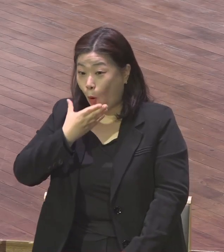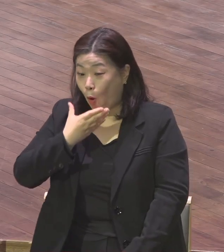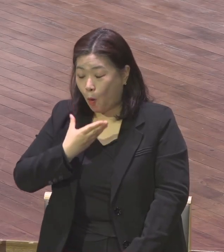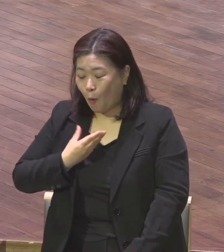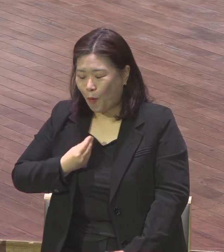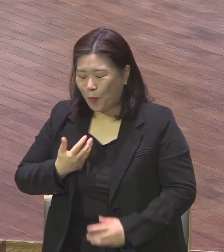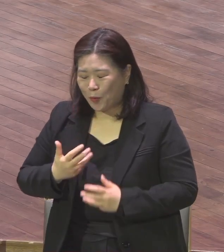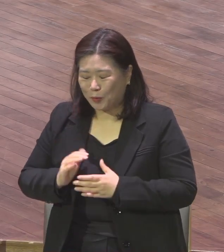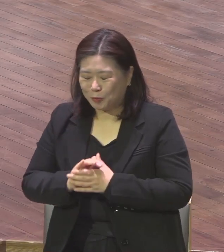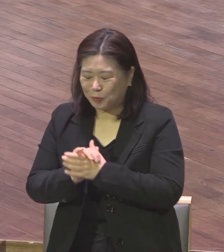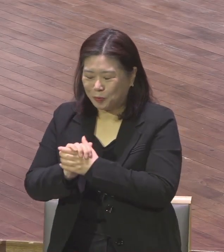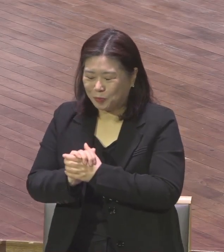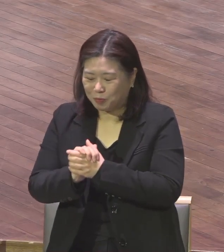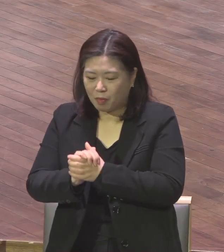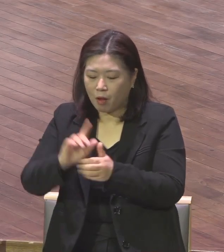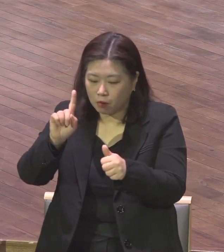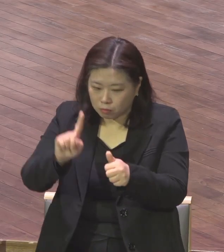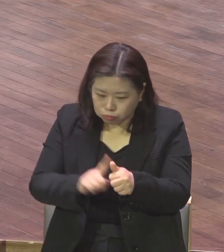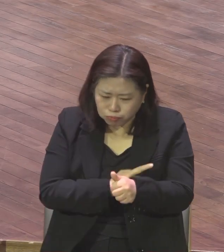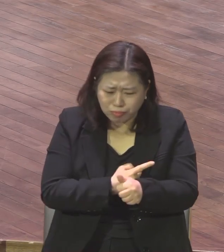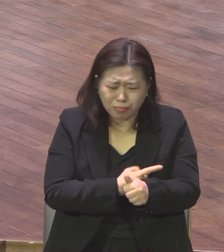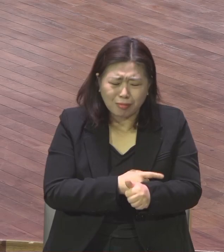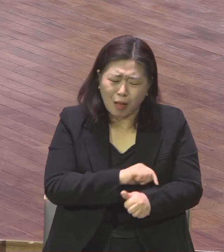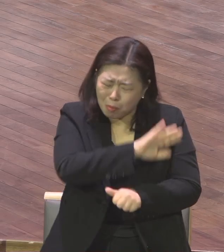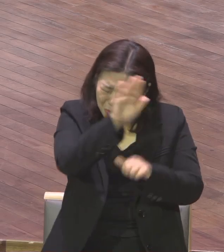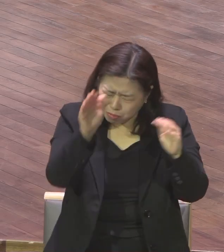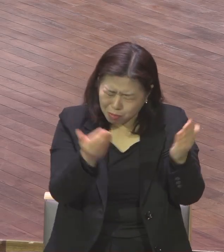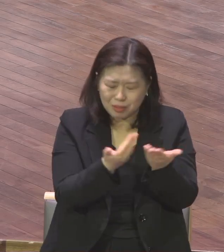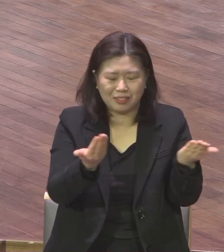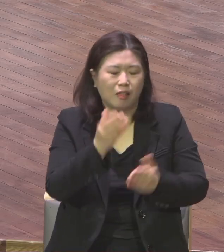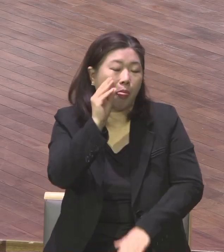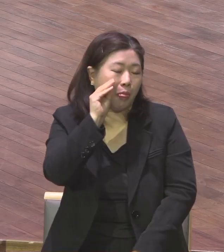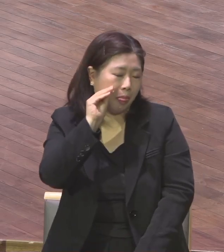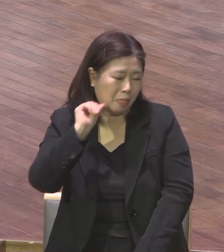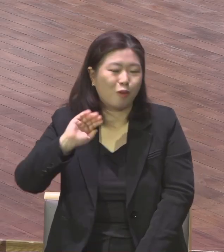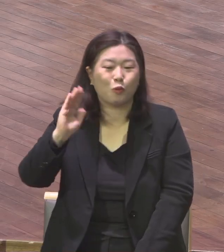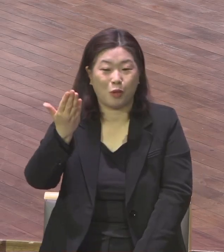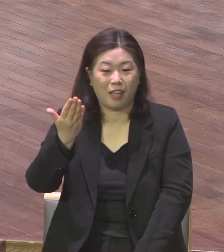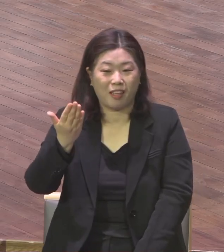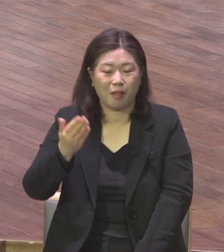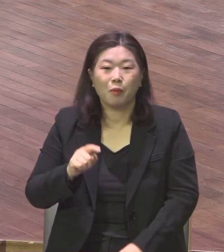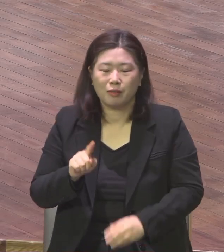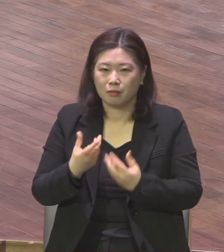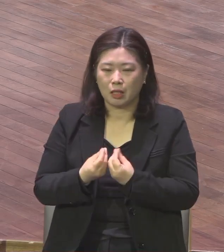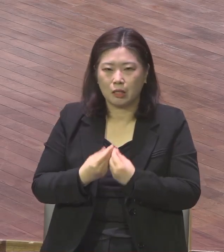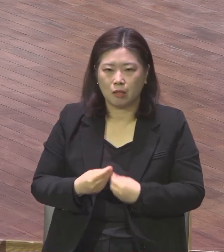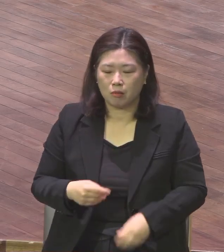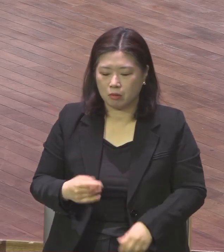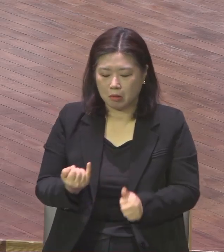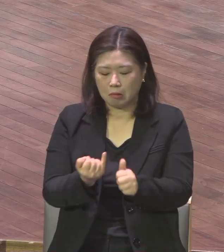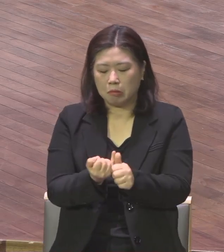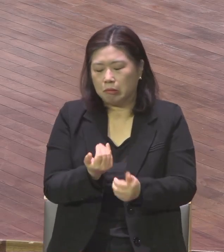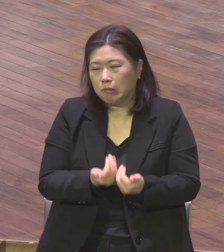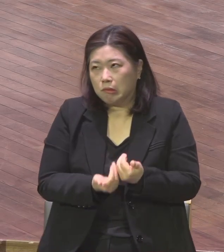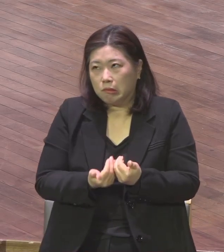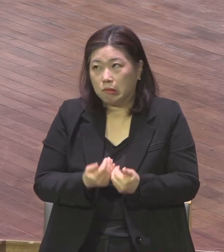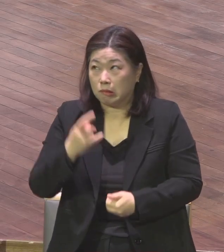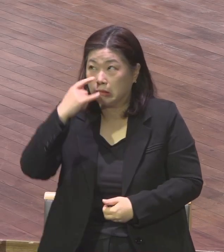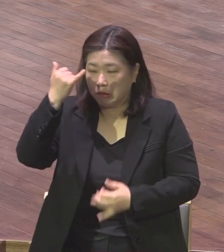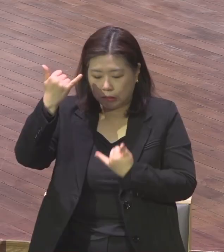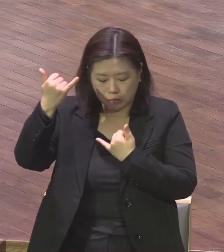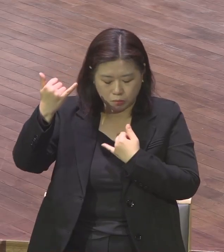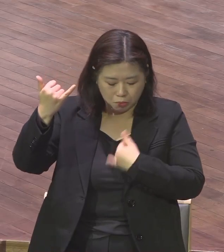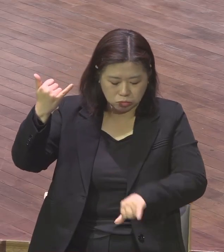사실 부부 관계가 좀 불편하고 부모와 자식 간의 관계가 좀 불편하면 밖에 나가서